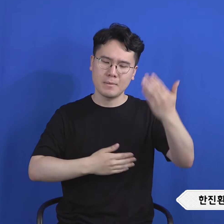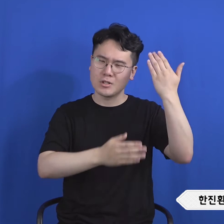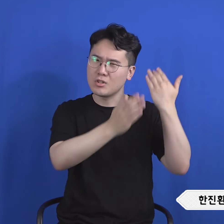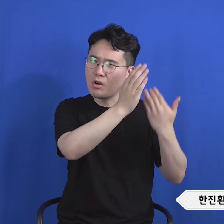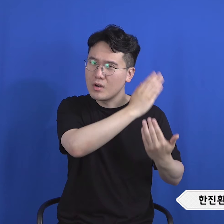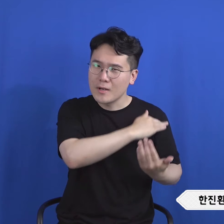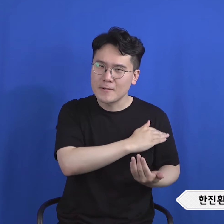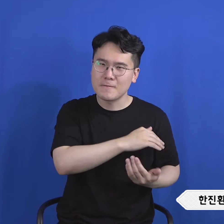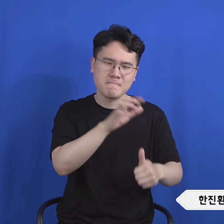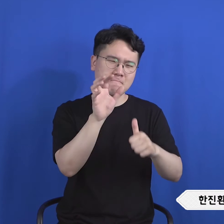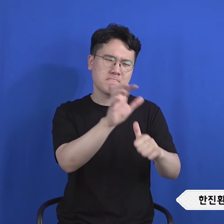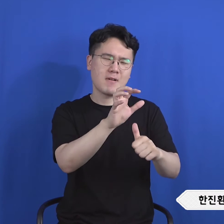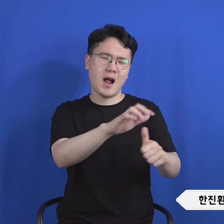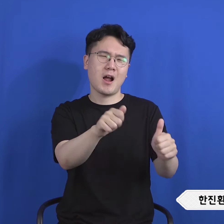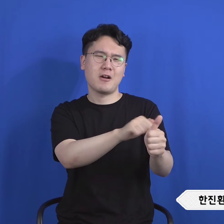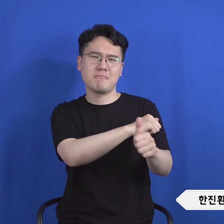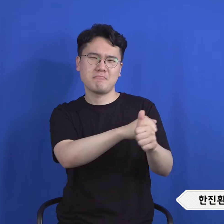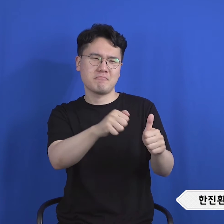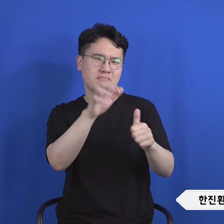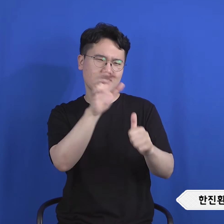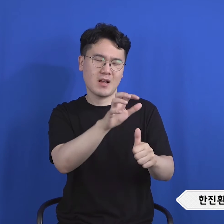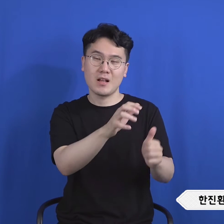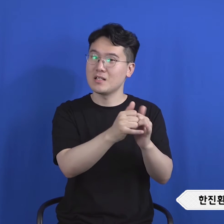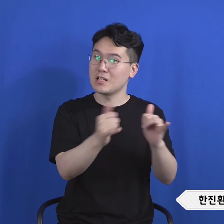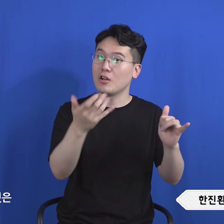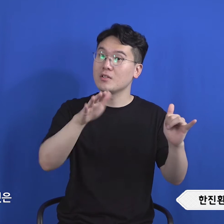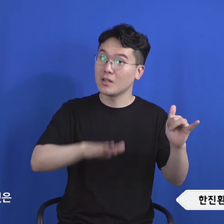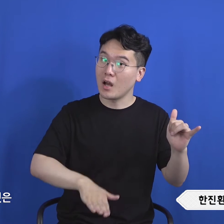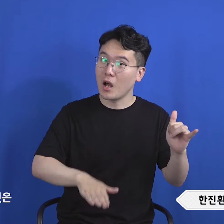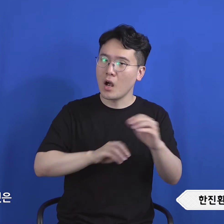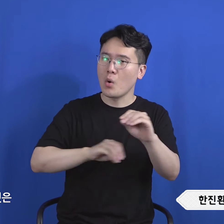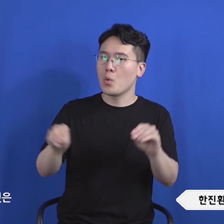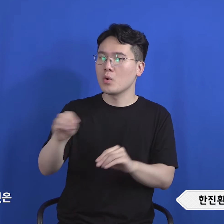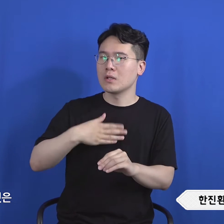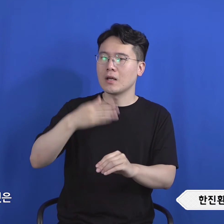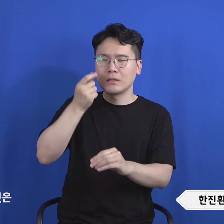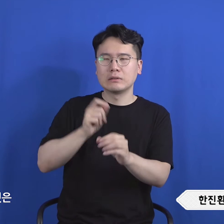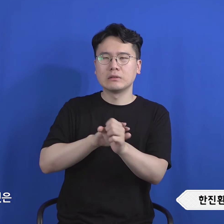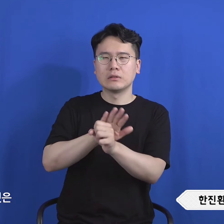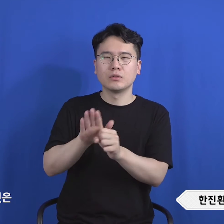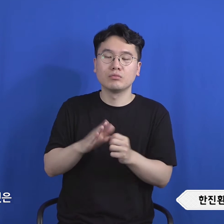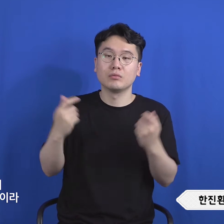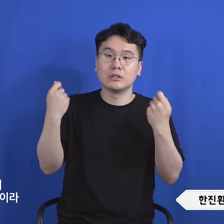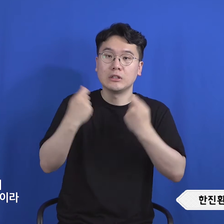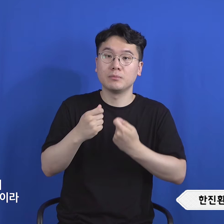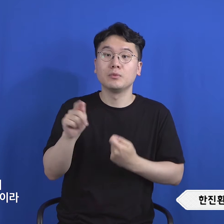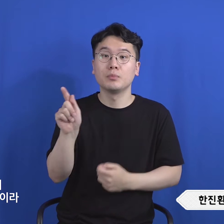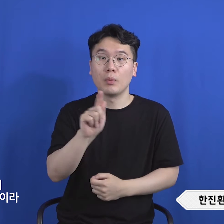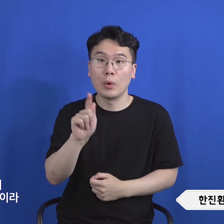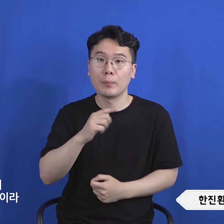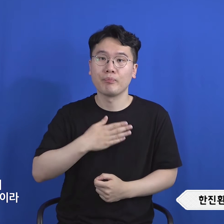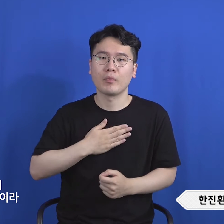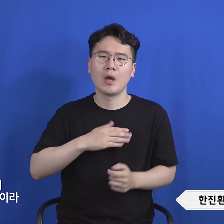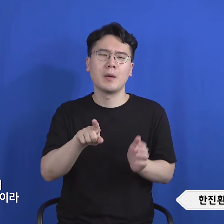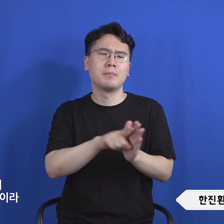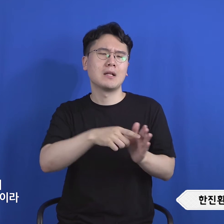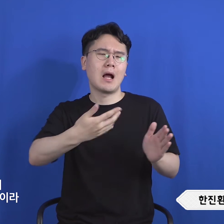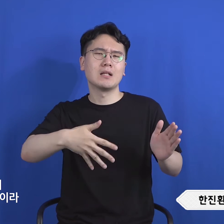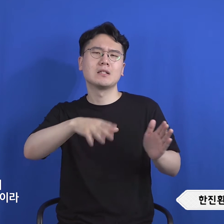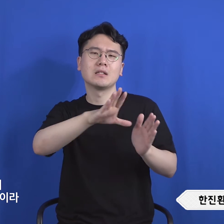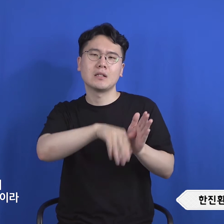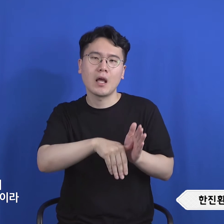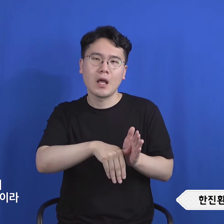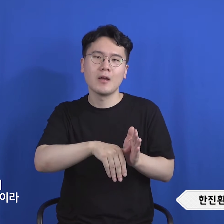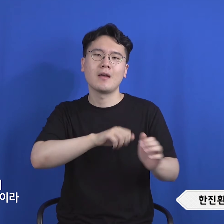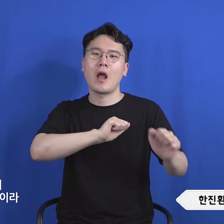비방자요 박해자요 폭행자였으나 도리어 긍휼을 입은 것은 내가 믿지 아니할 때에 알지 못하고